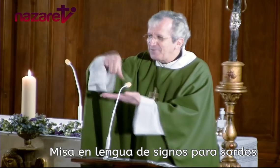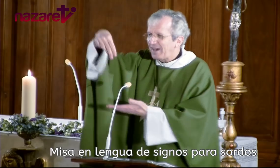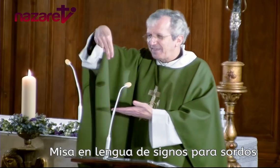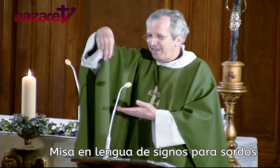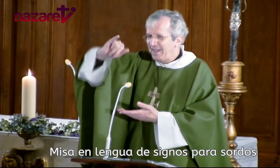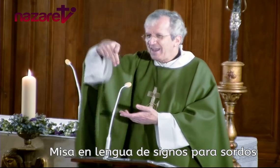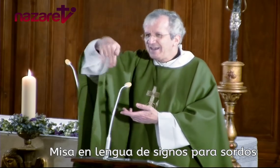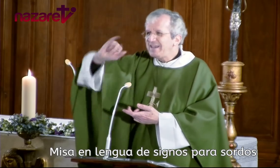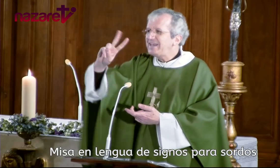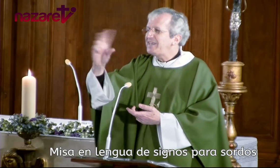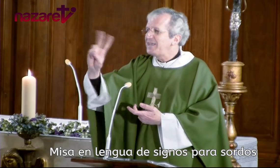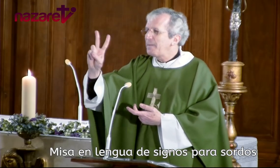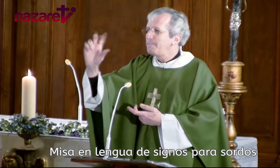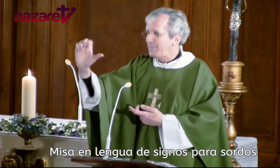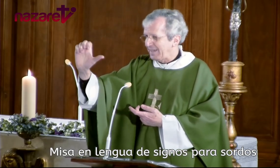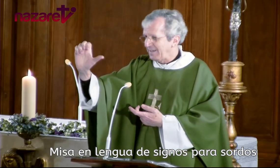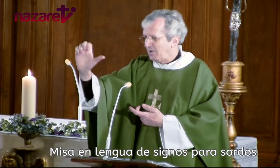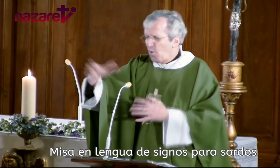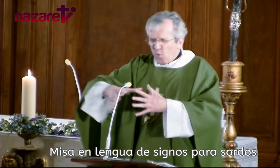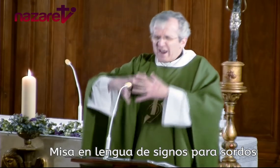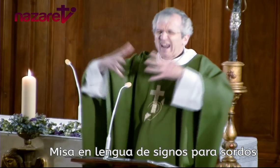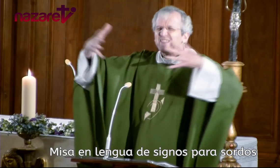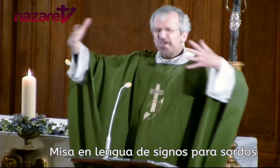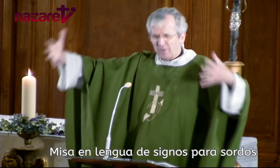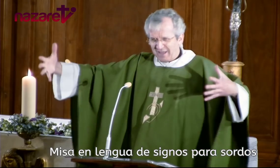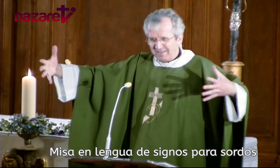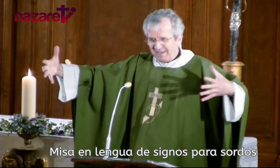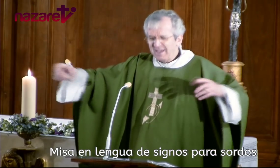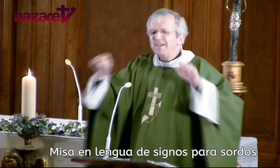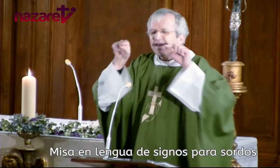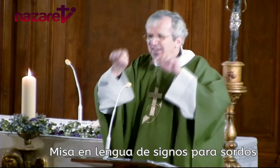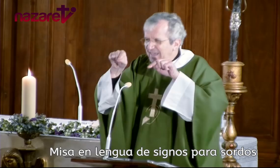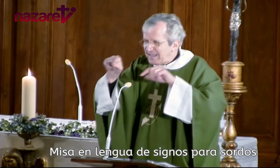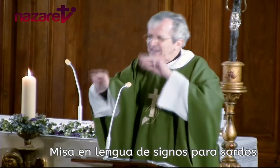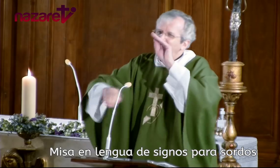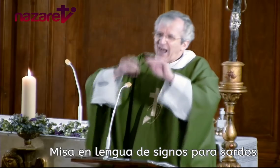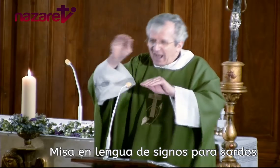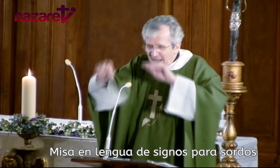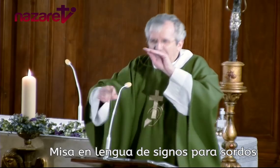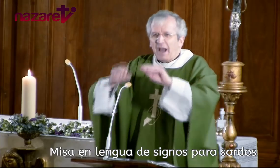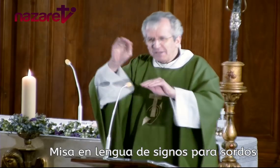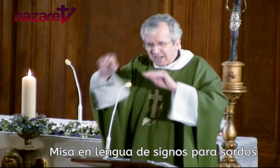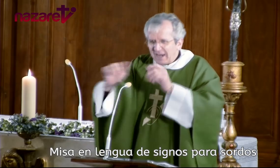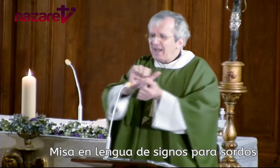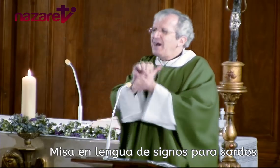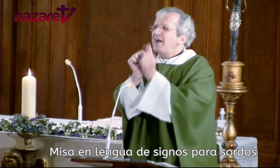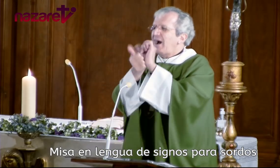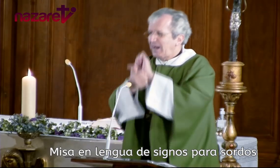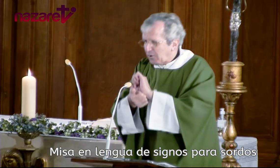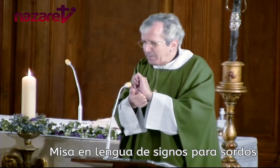de Nínive, una gran ciudad, y que allí avisara la